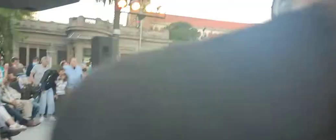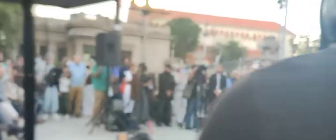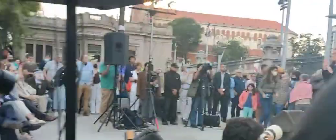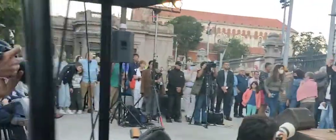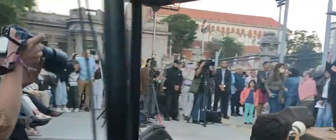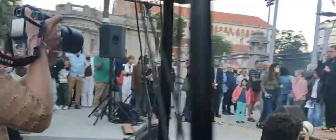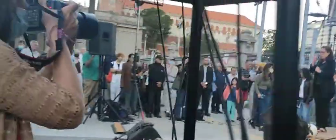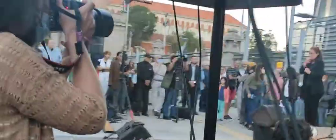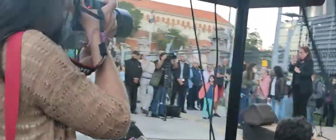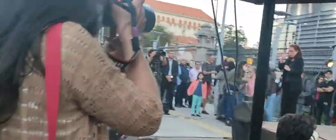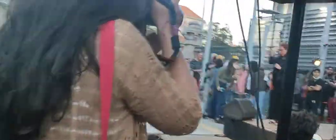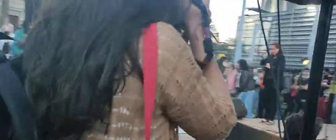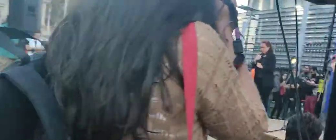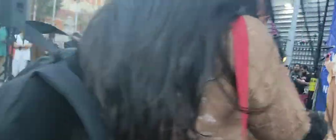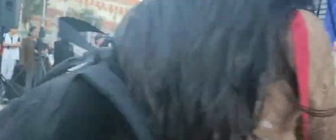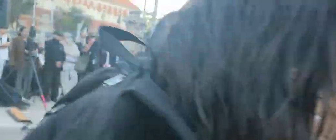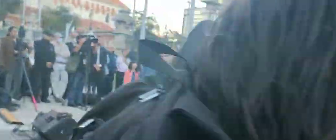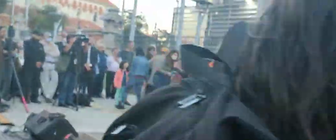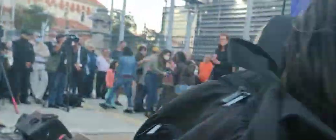Personal,